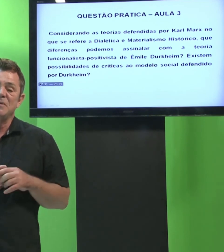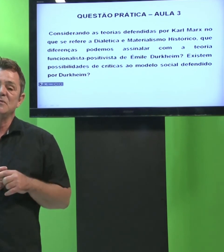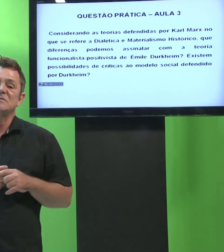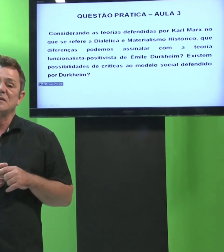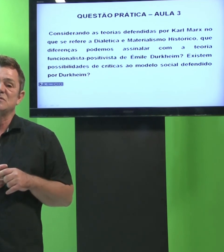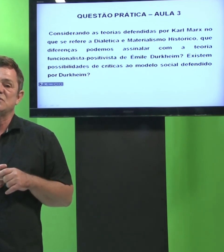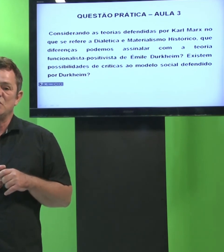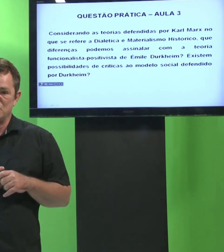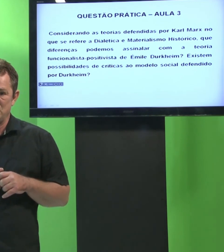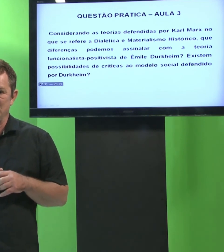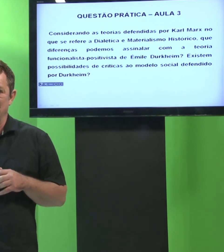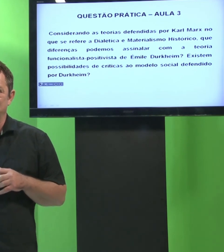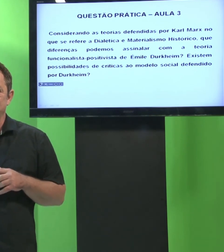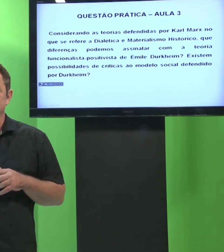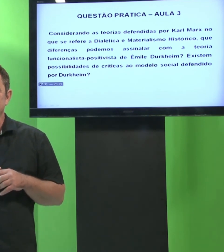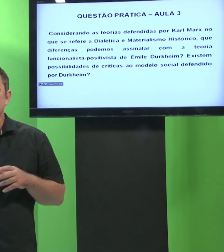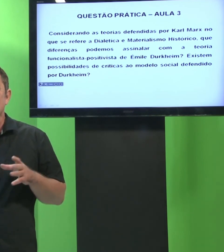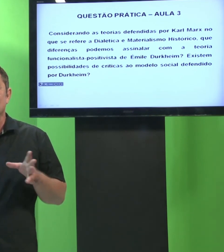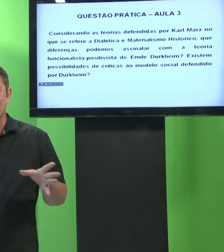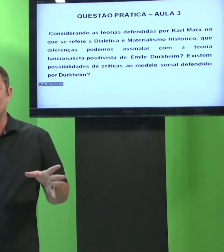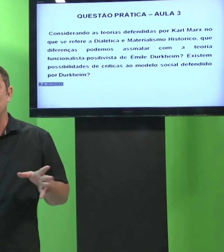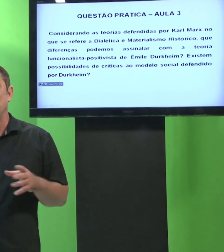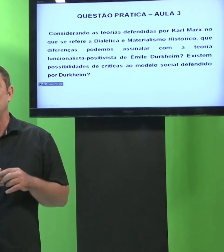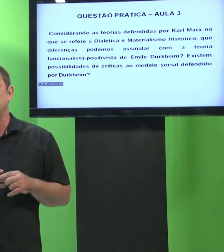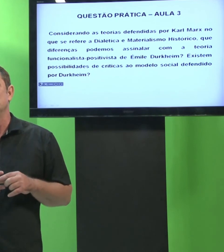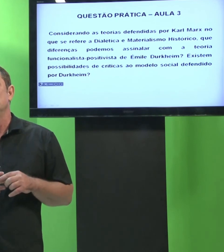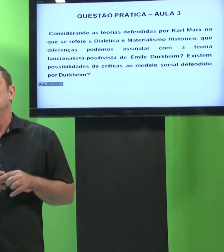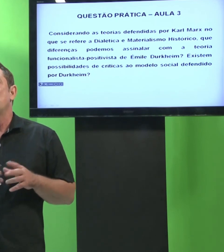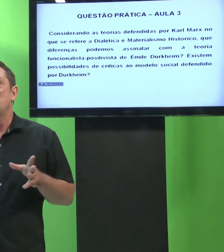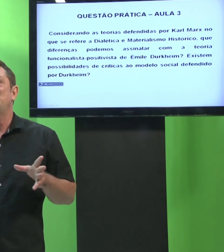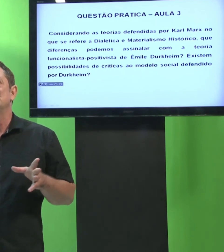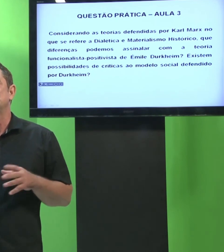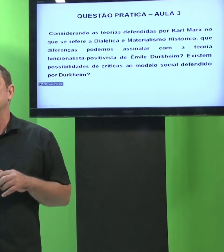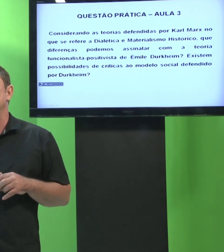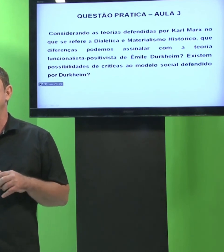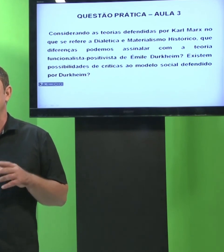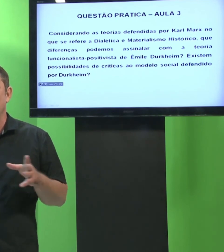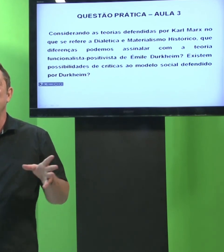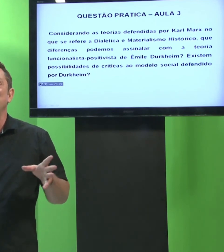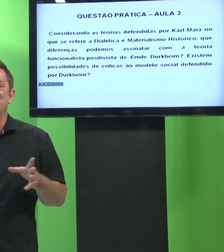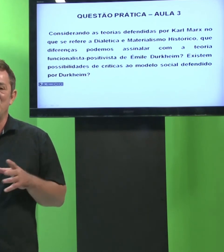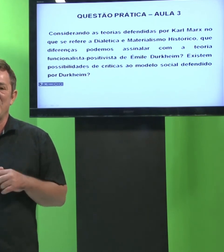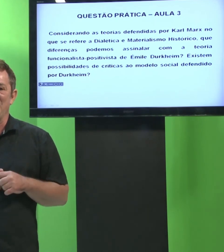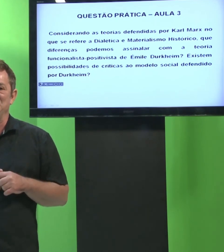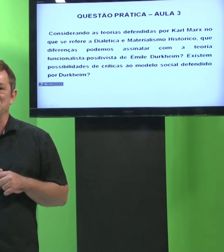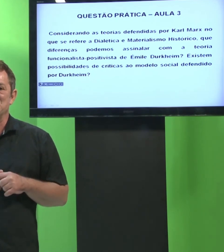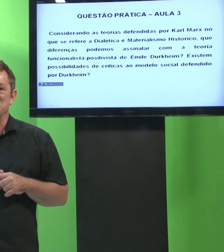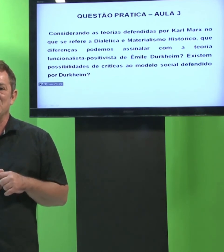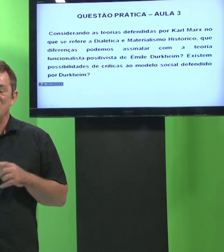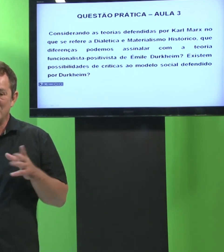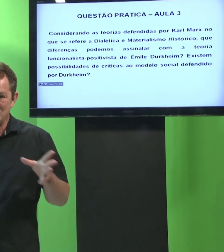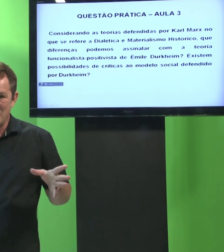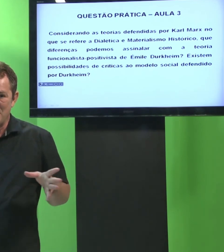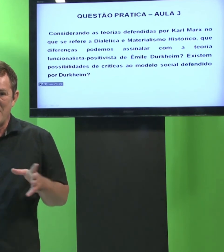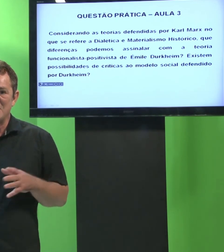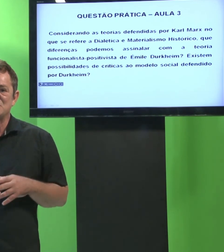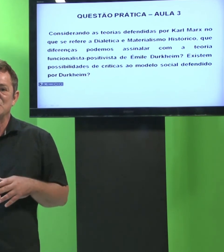pelos caminhos da sociologia. Desta vez, com o francês Émile Durkheim.